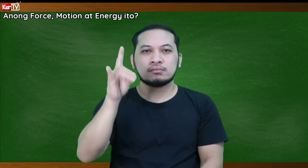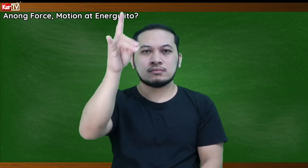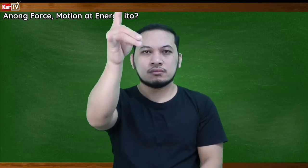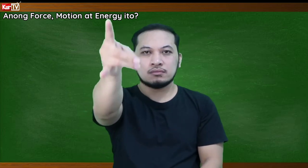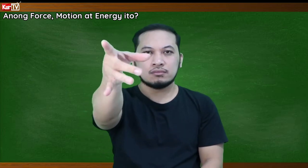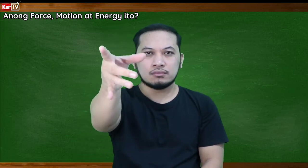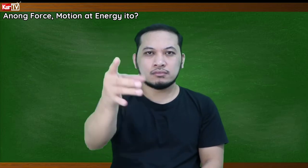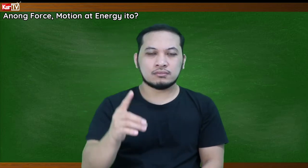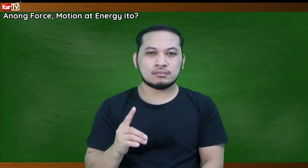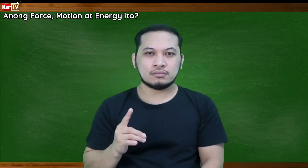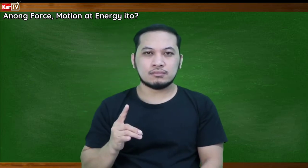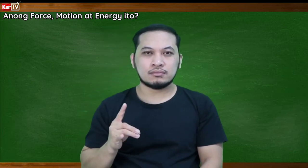Thank